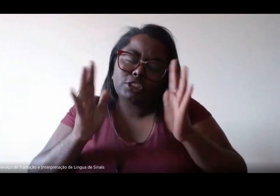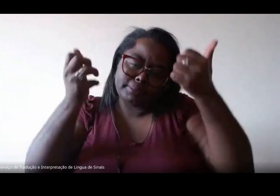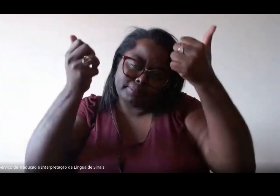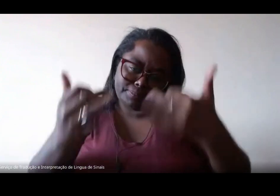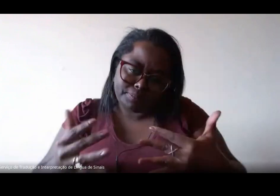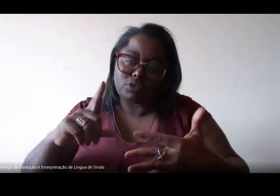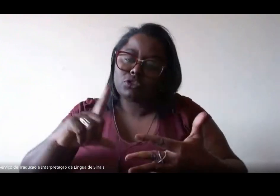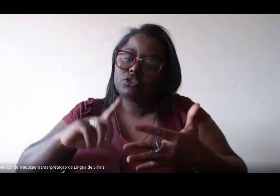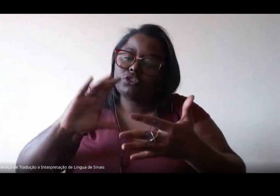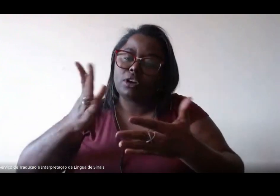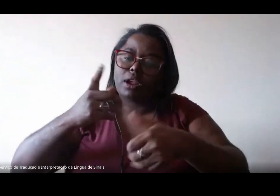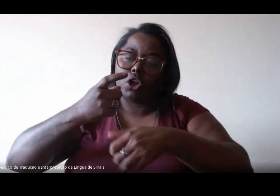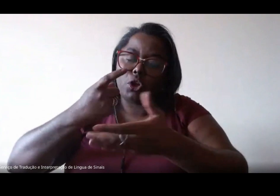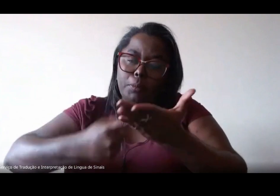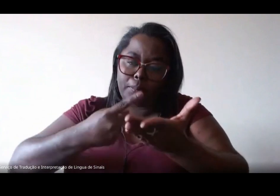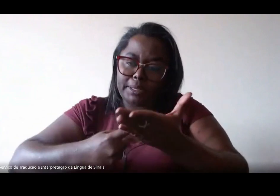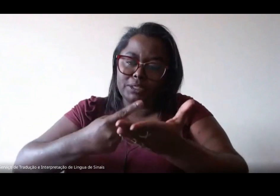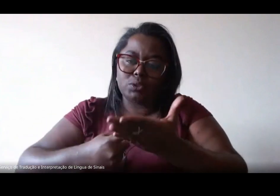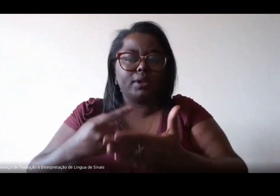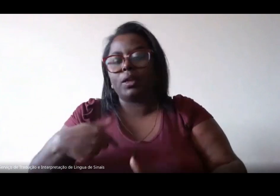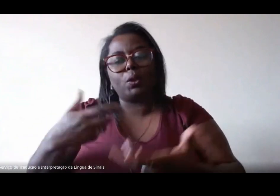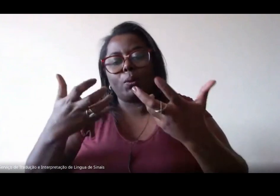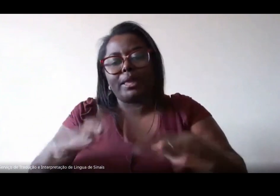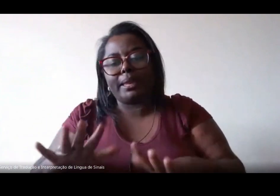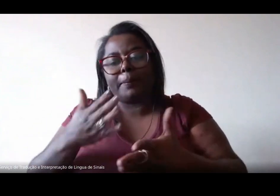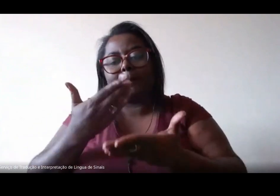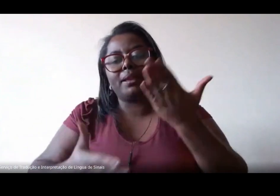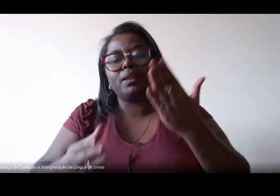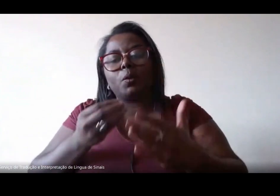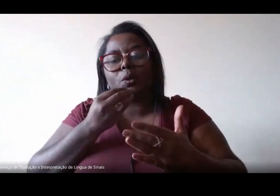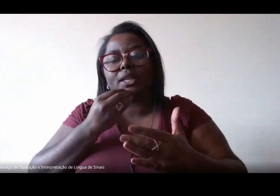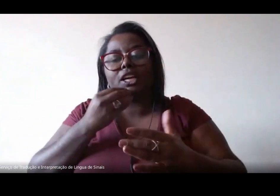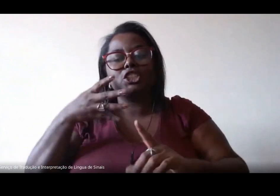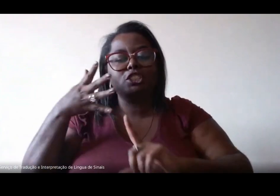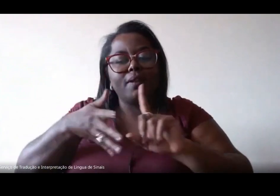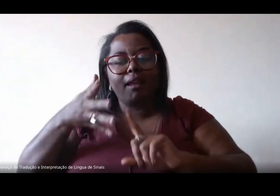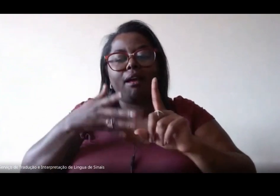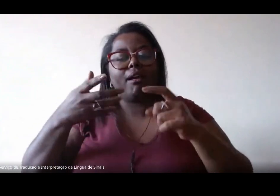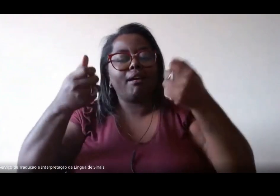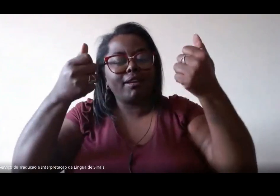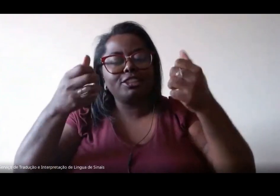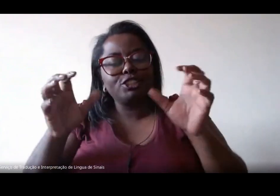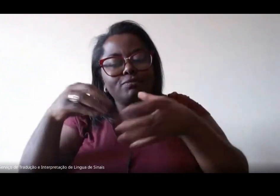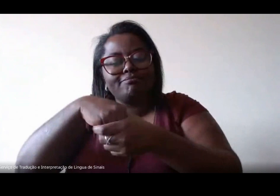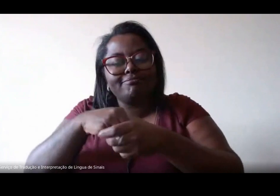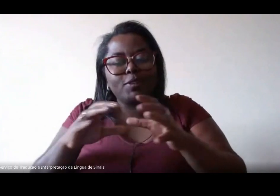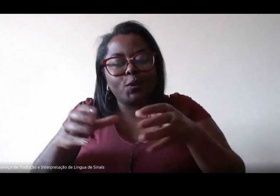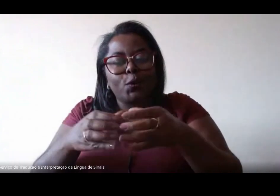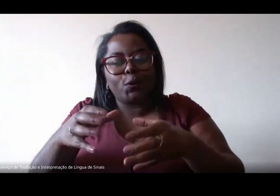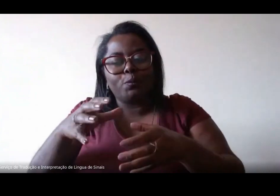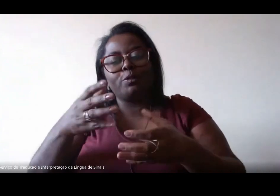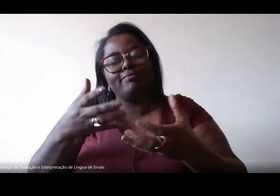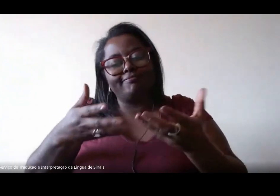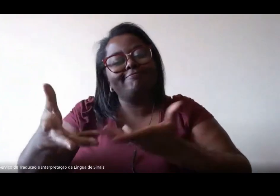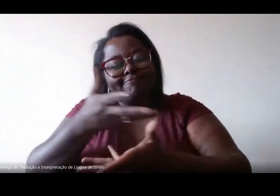expliquei que eu já tinha um compromisso, que não me, de jeito nenhum, eu queria perder a oportunidade de falar aqui, de fazer parte